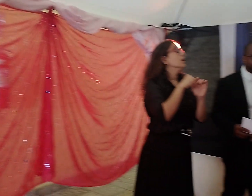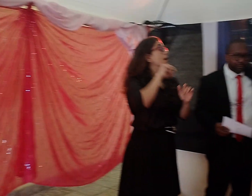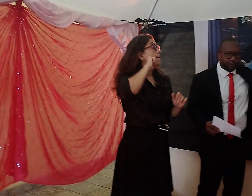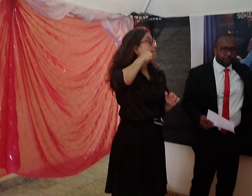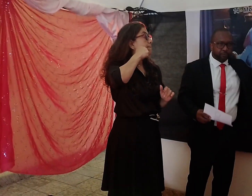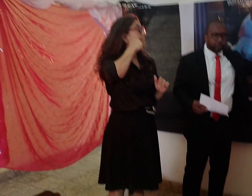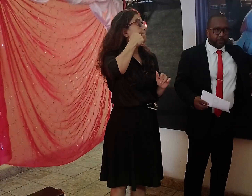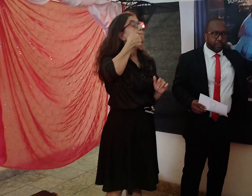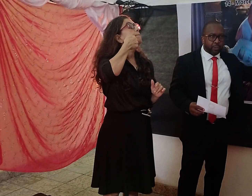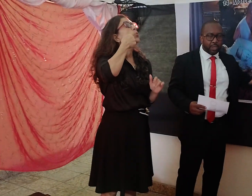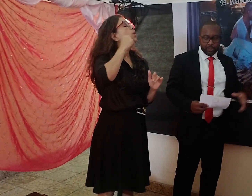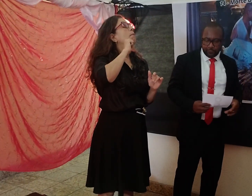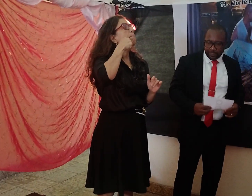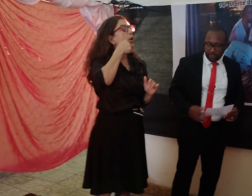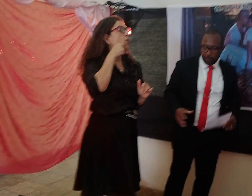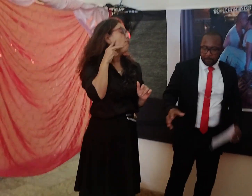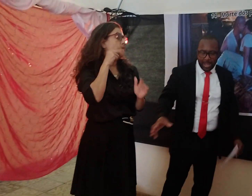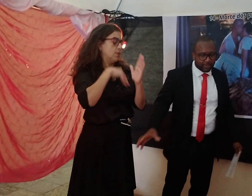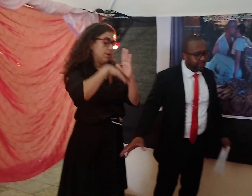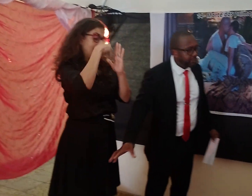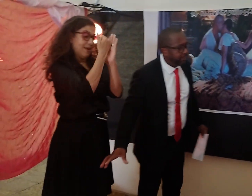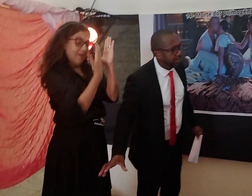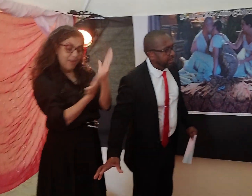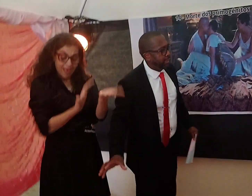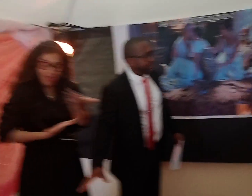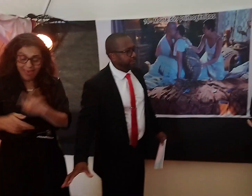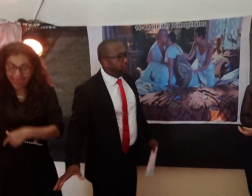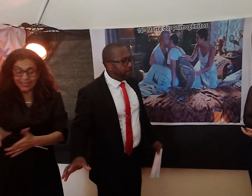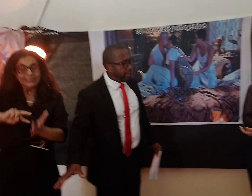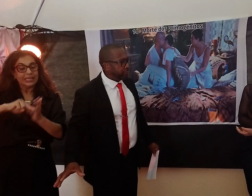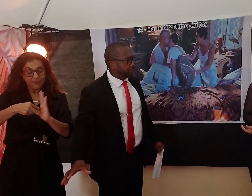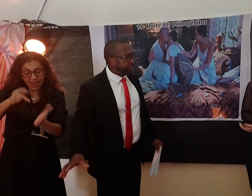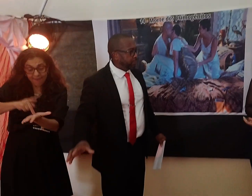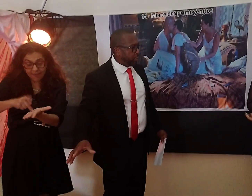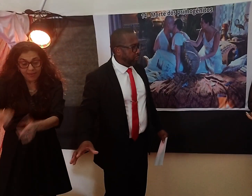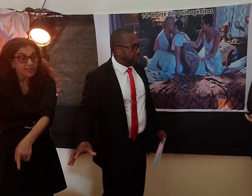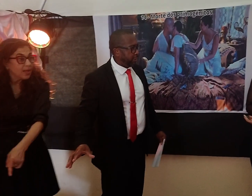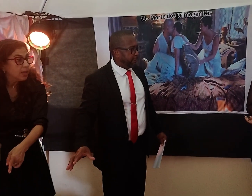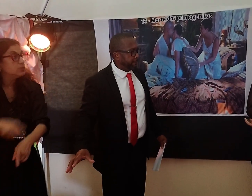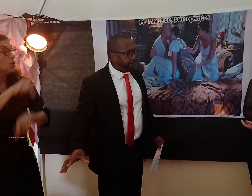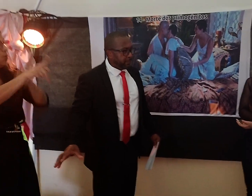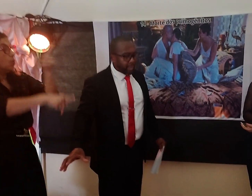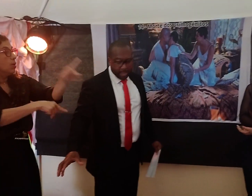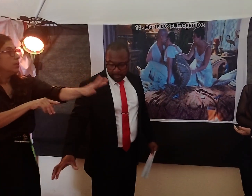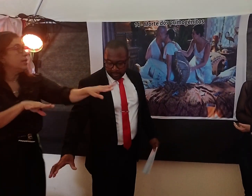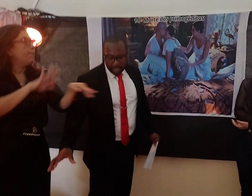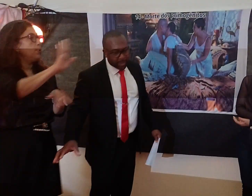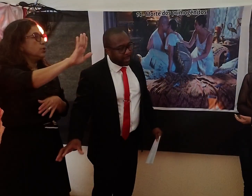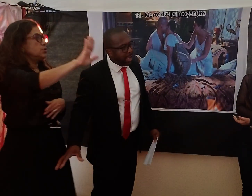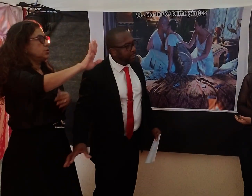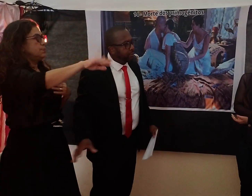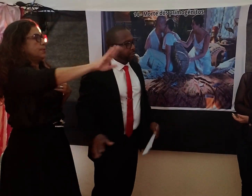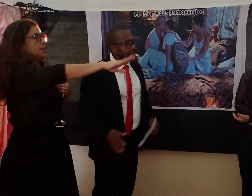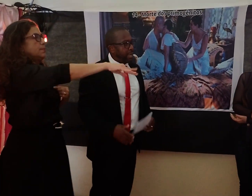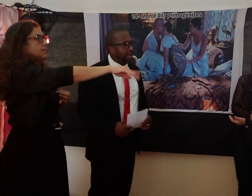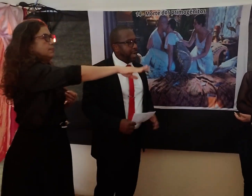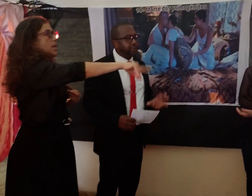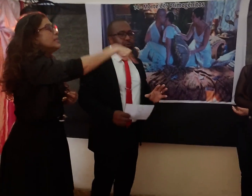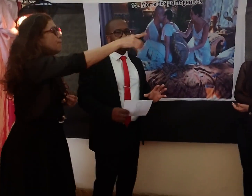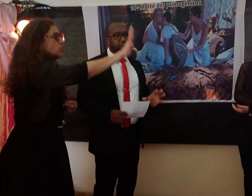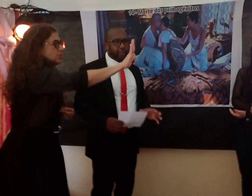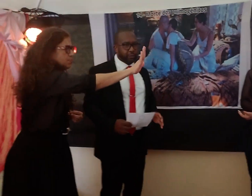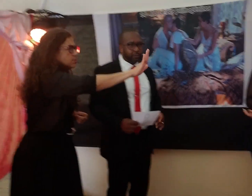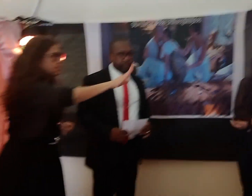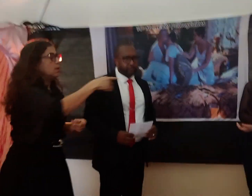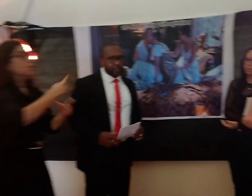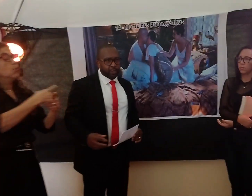proteção. E eles fizeram parte desse momento simbólico aqui, tá? E a carne do